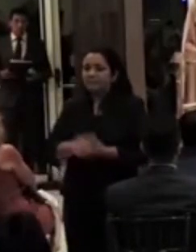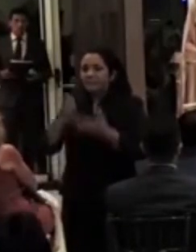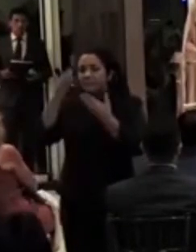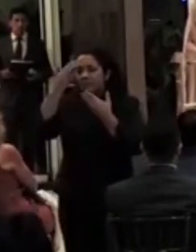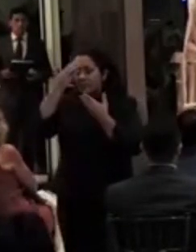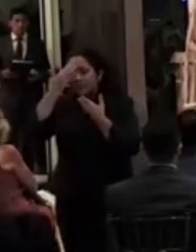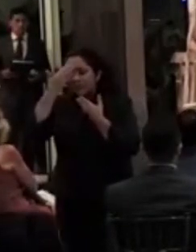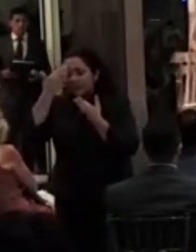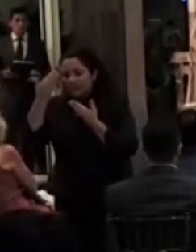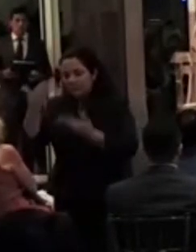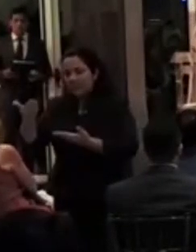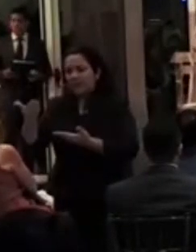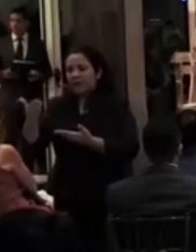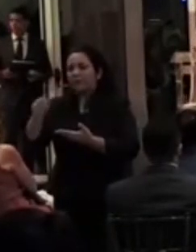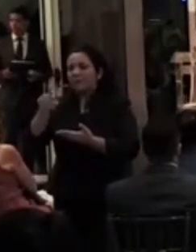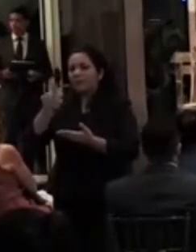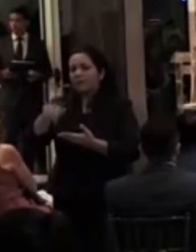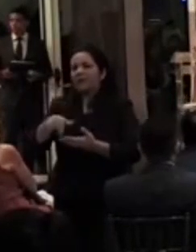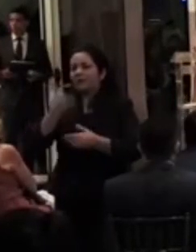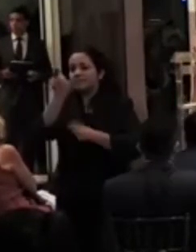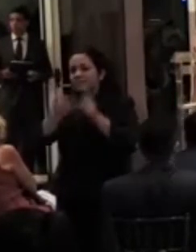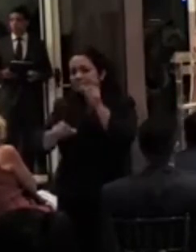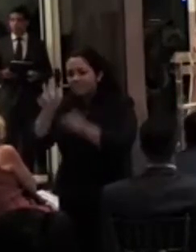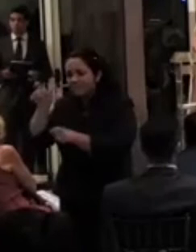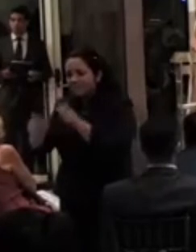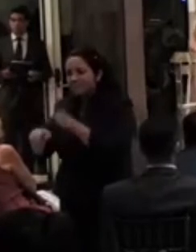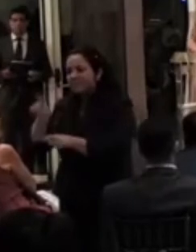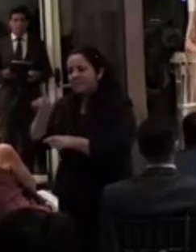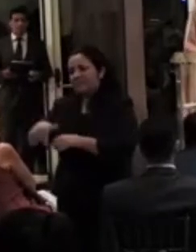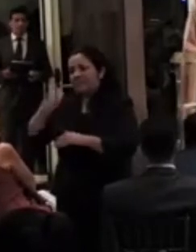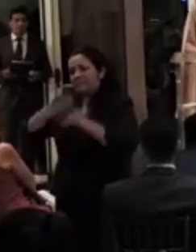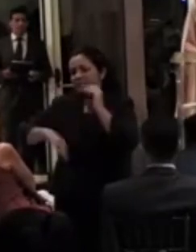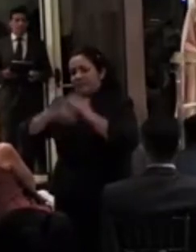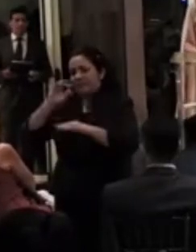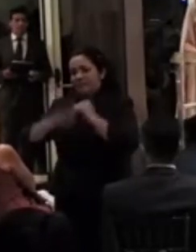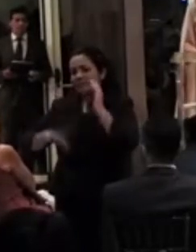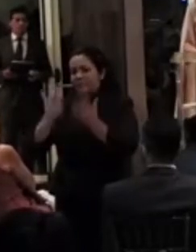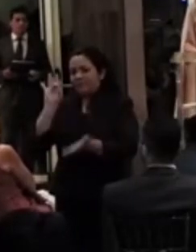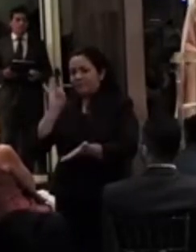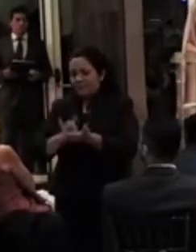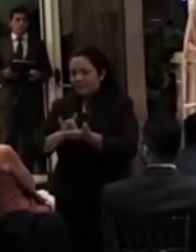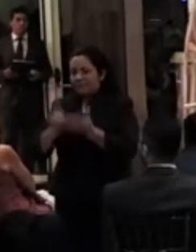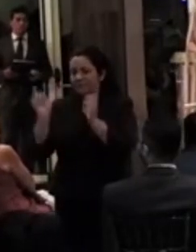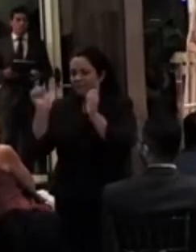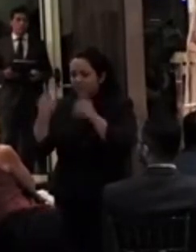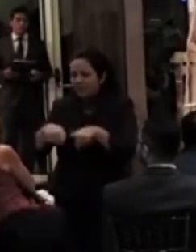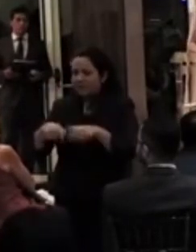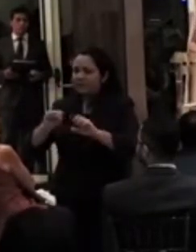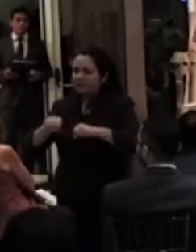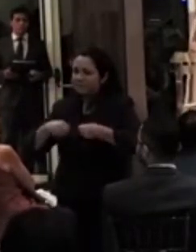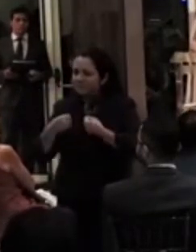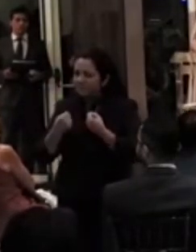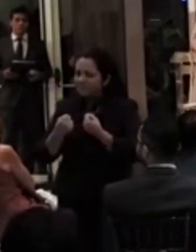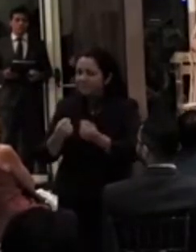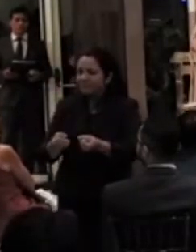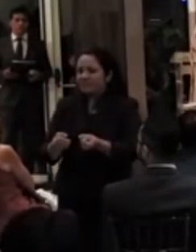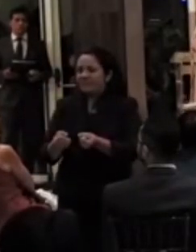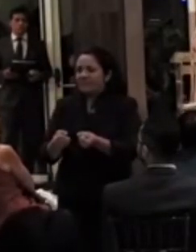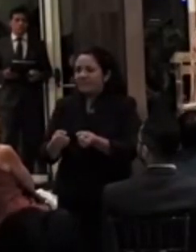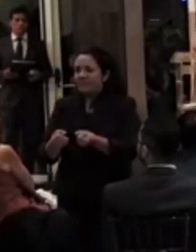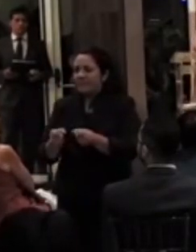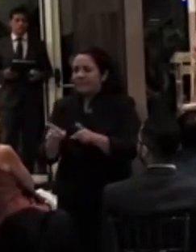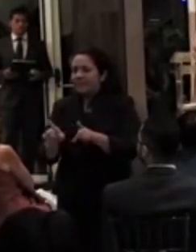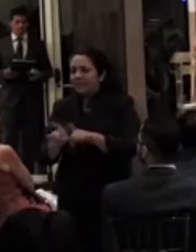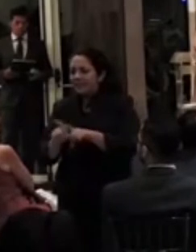Obrigada pelo profissionalismo de todos vocês, pela competência, dedicação e